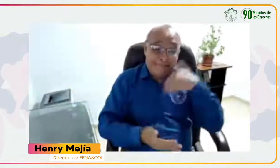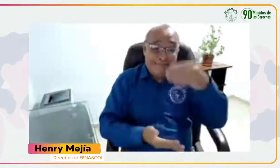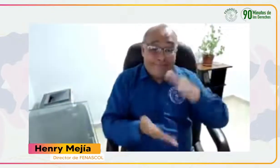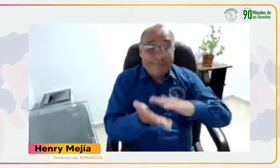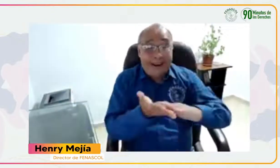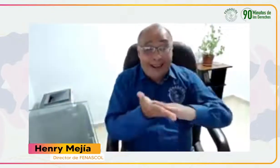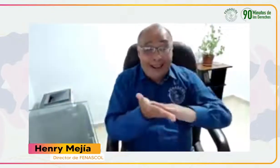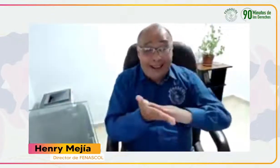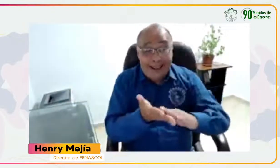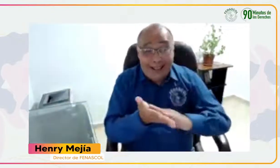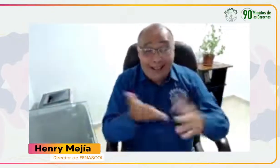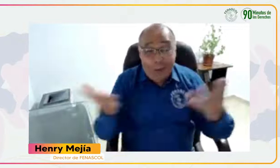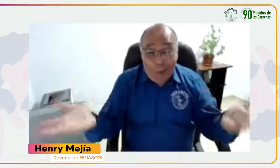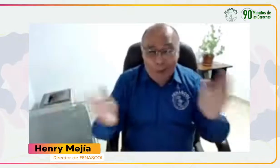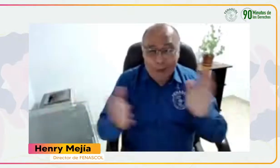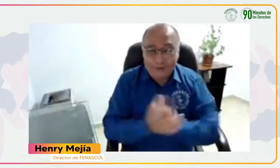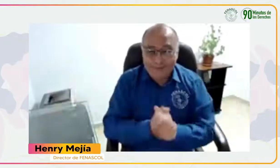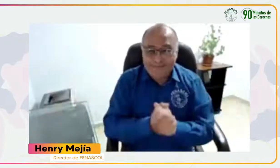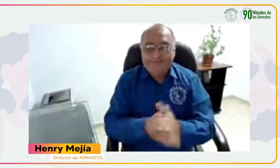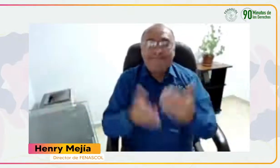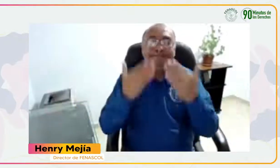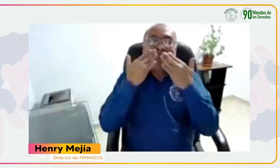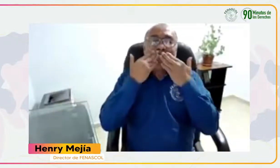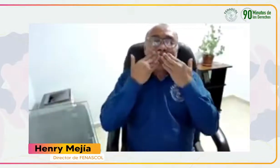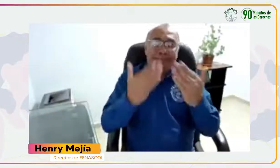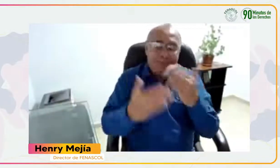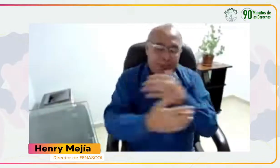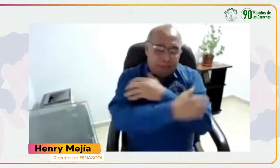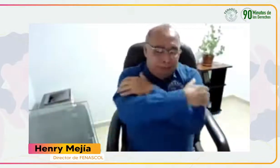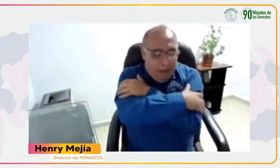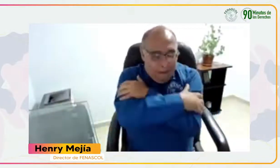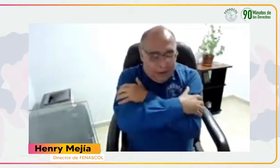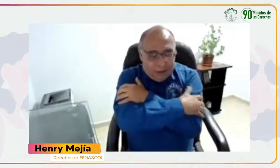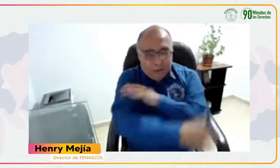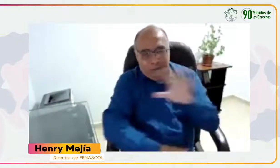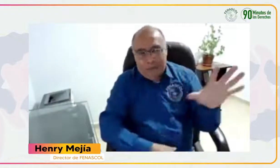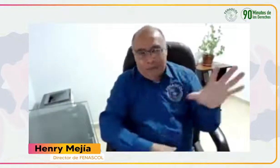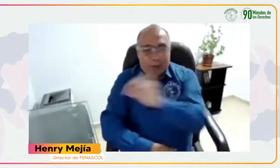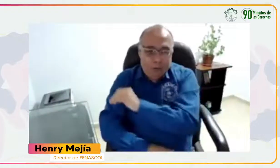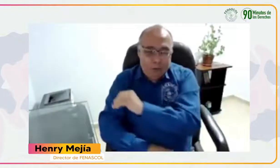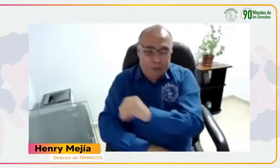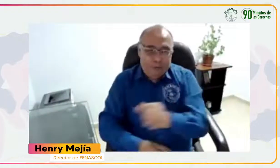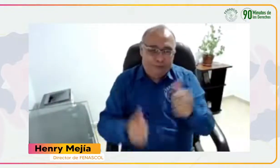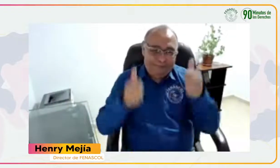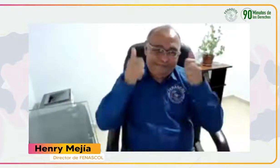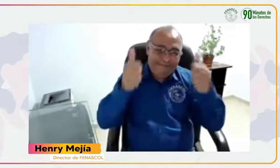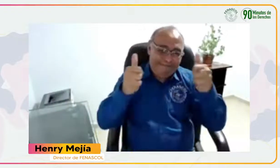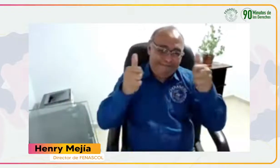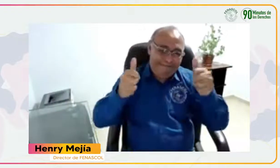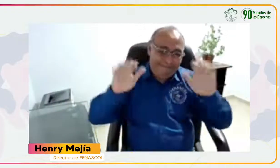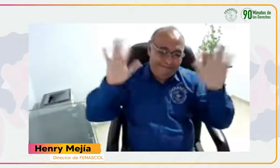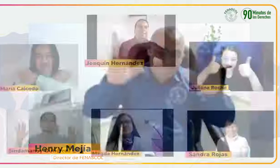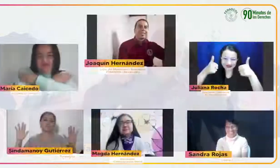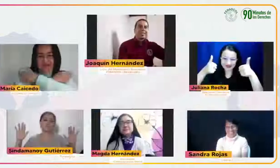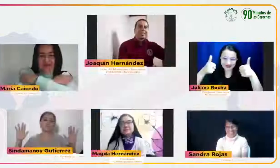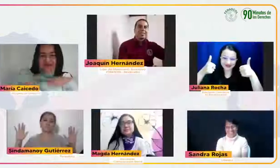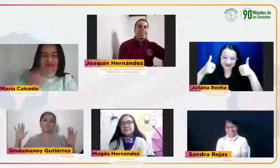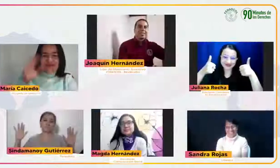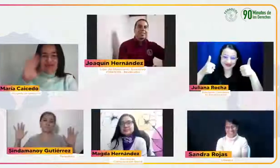en el hogar, los hombres son los que salen a conseguir la comida. Entonces, eso se ha también, digamos que prolongado.